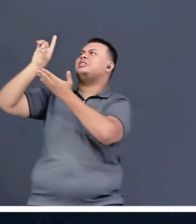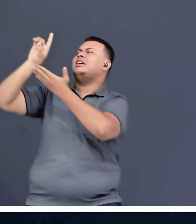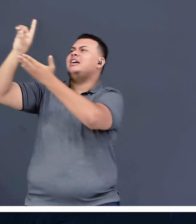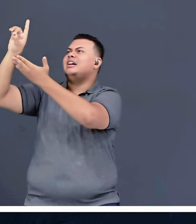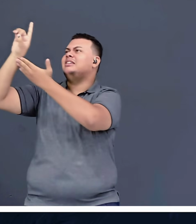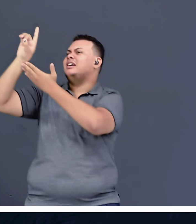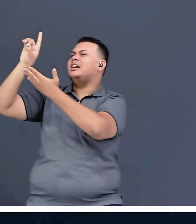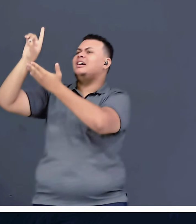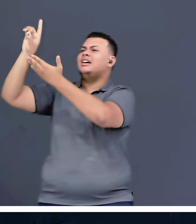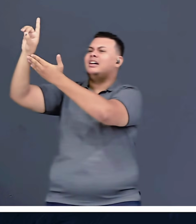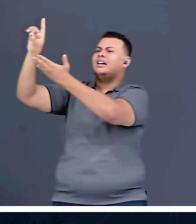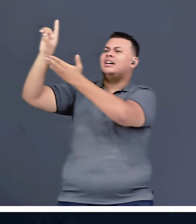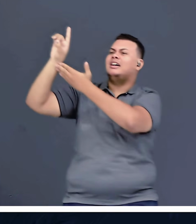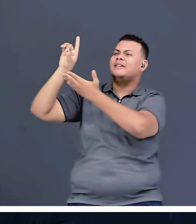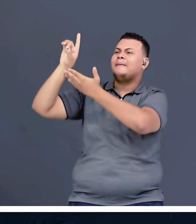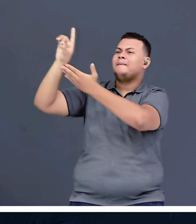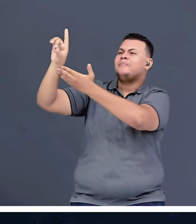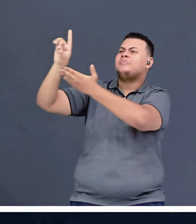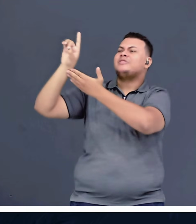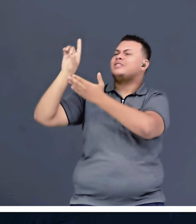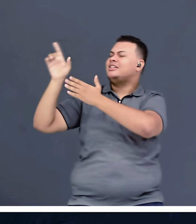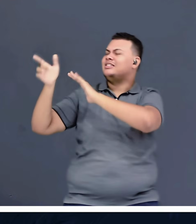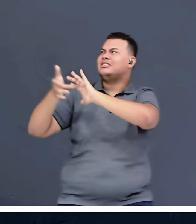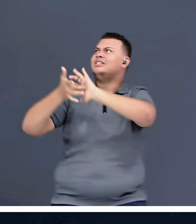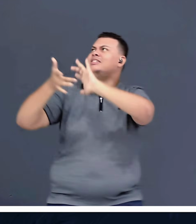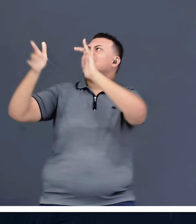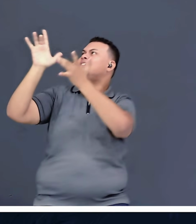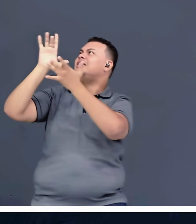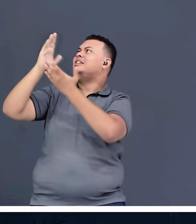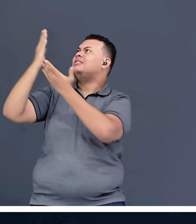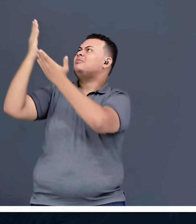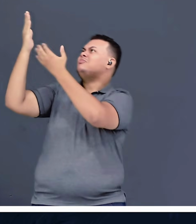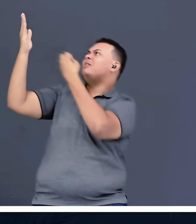receber muito mais, muito mais.